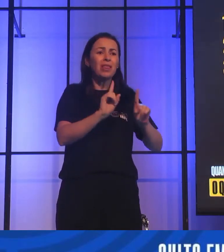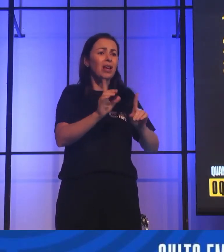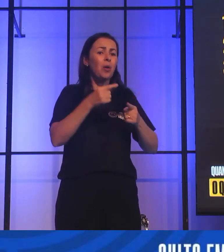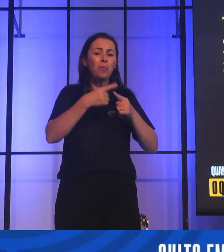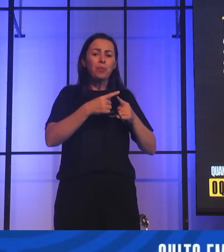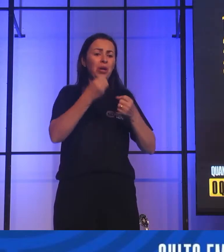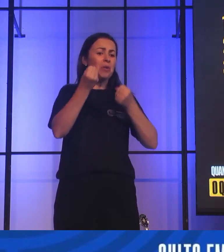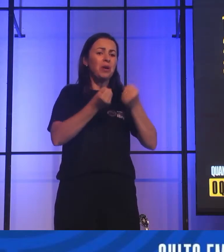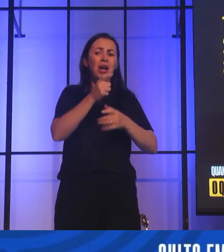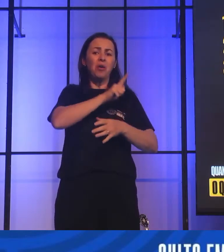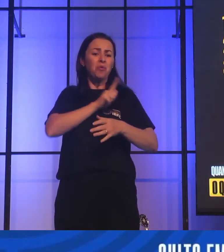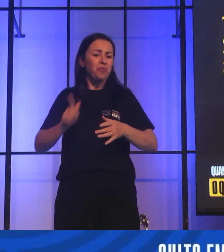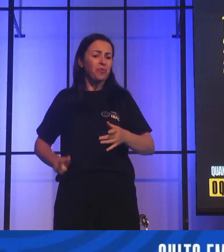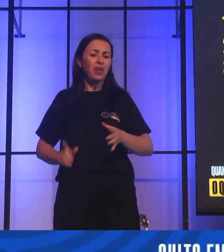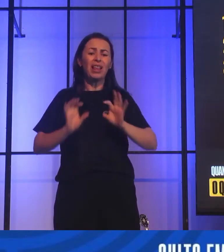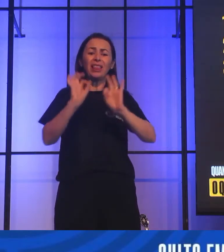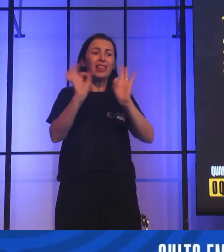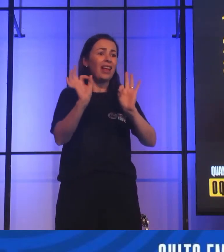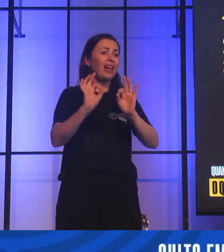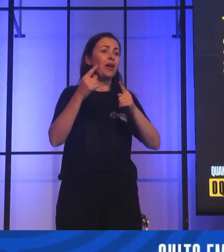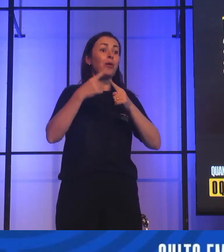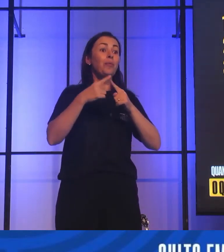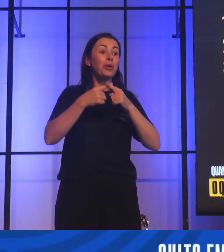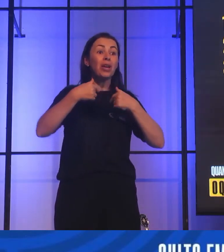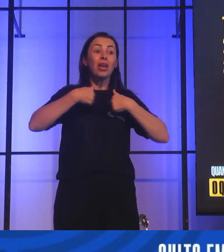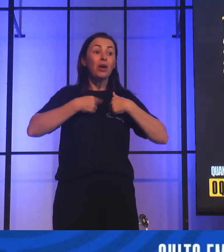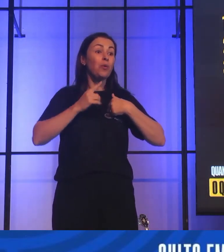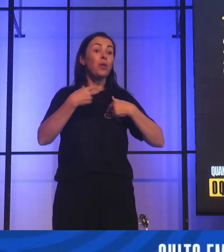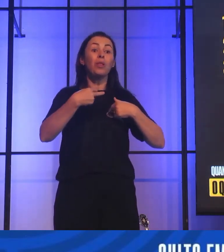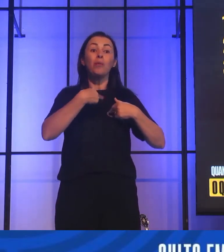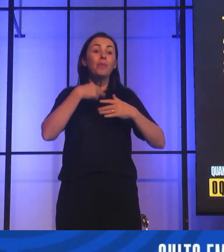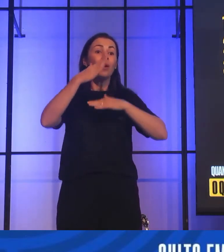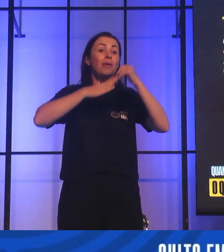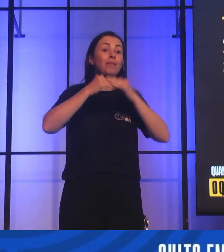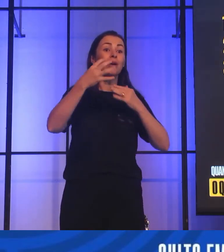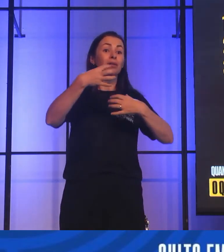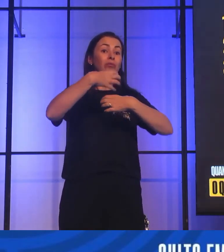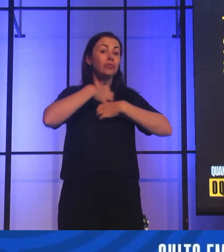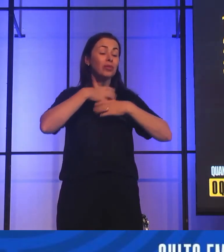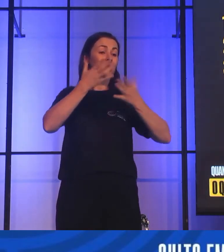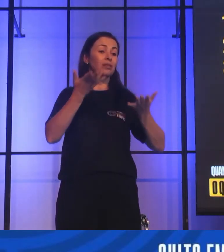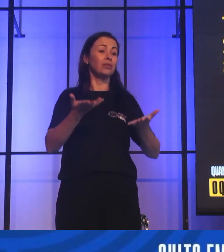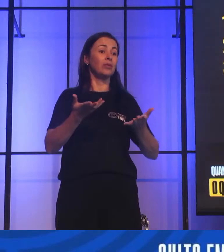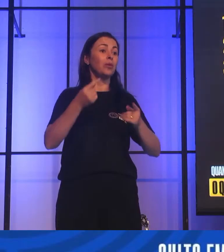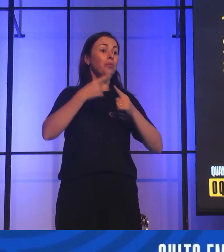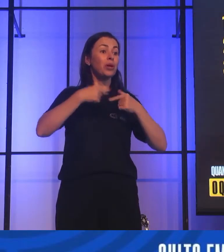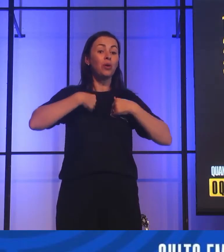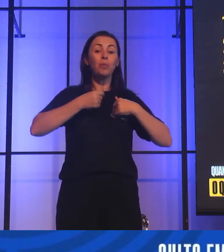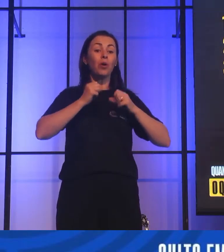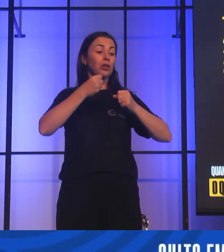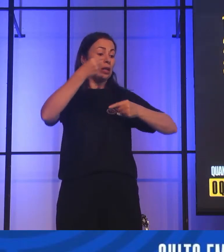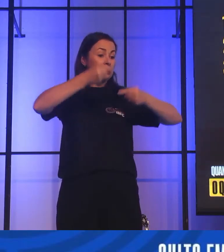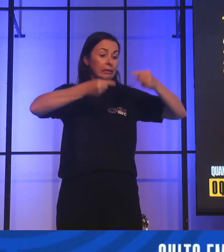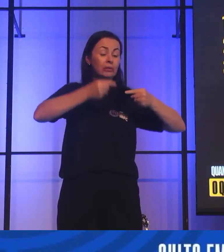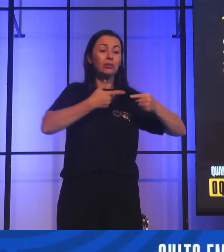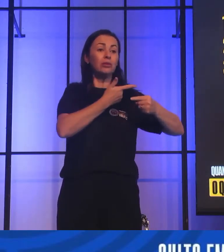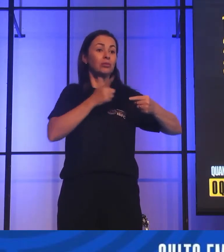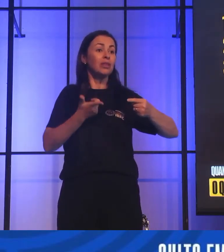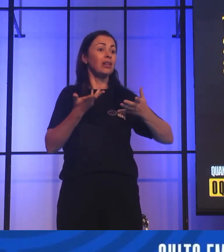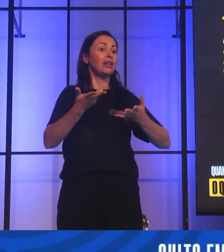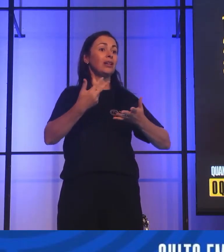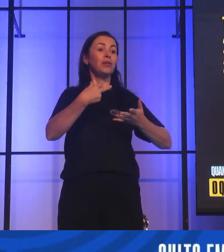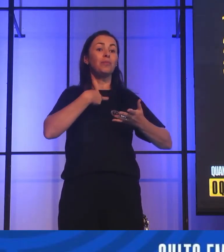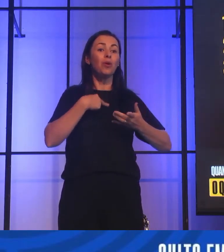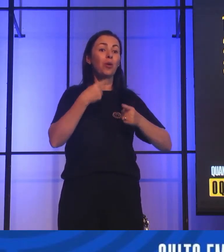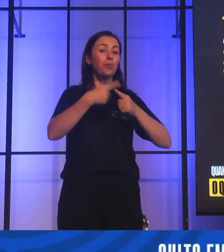do governo, não é culpa... Não. Eu não devia ter reagido dessa forma, eu não devia ter explodido dessa forma, eu não devia ter